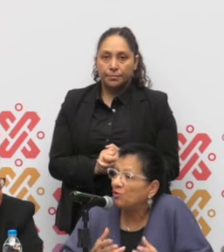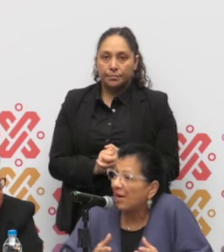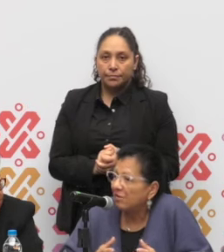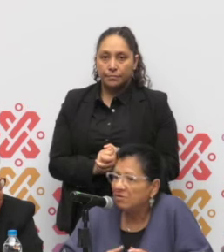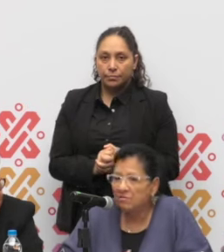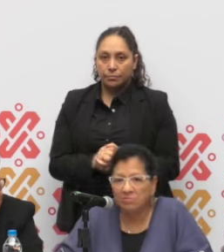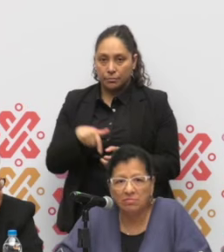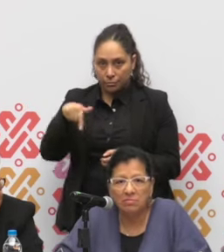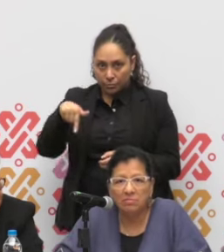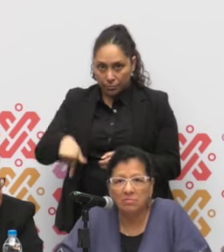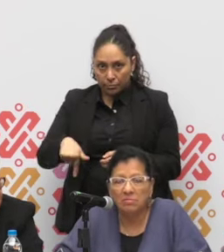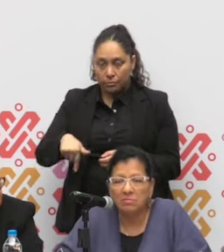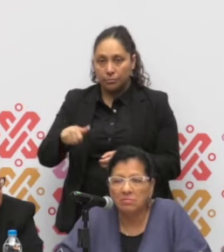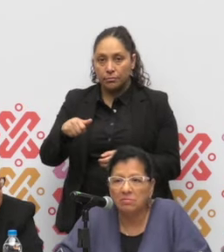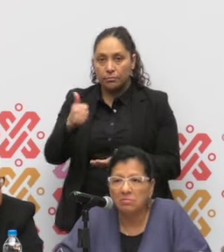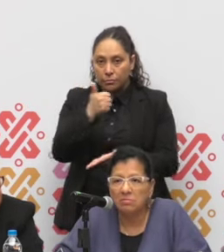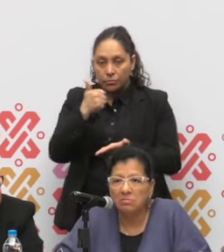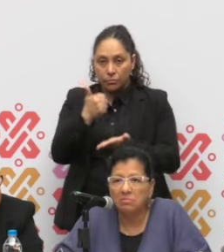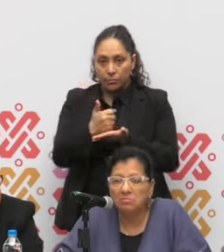En esta ciudad